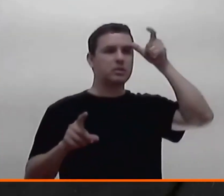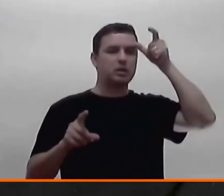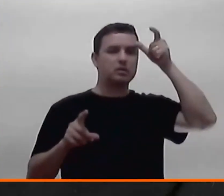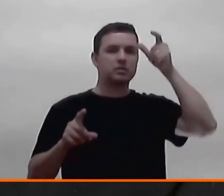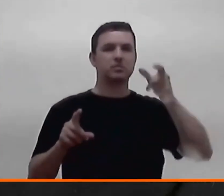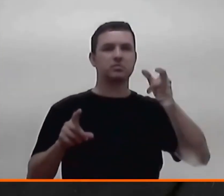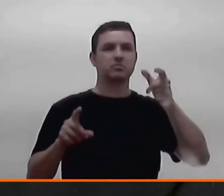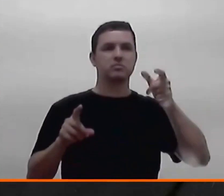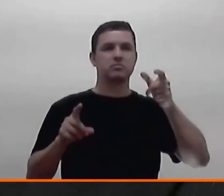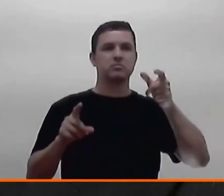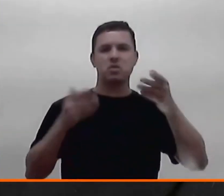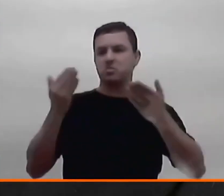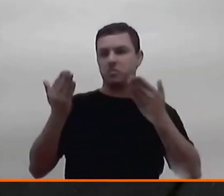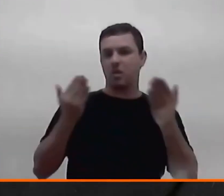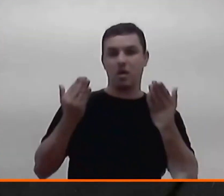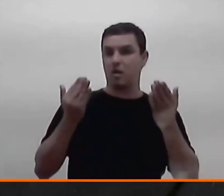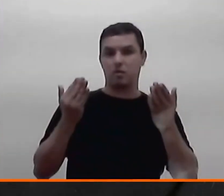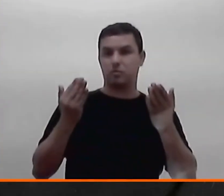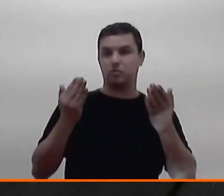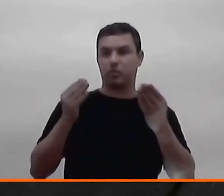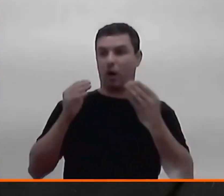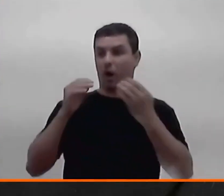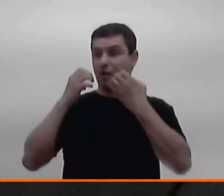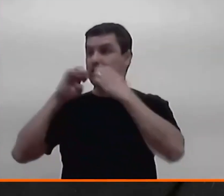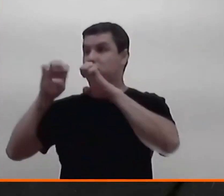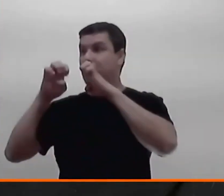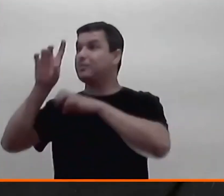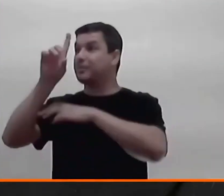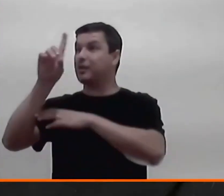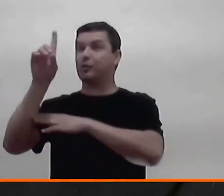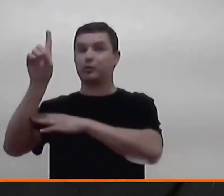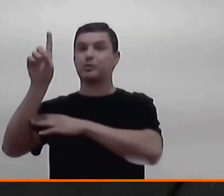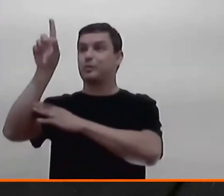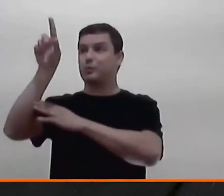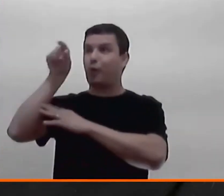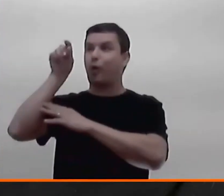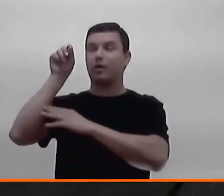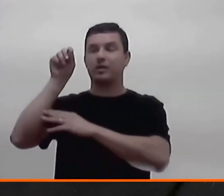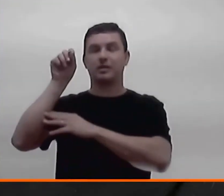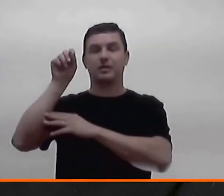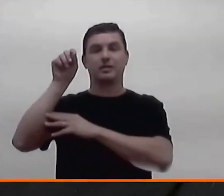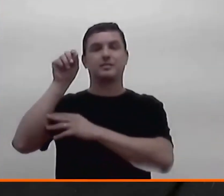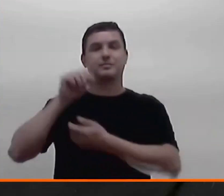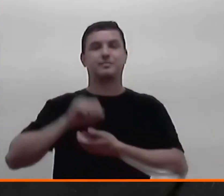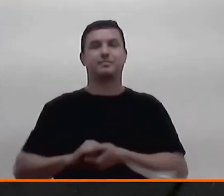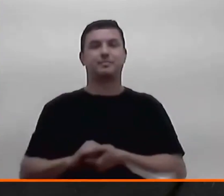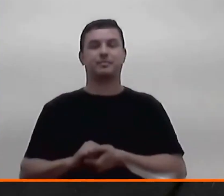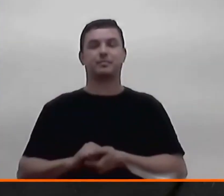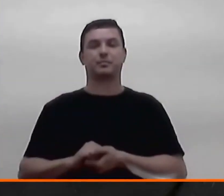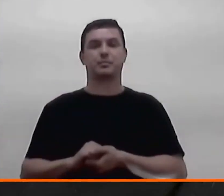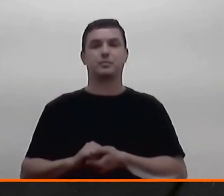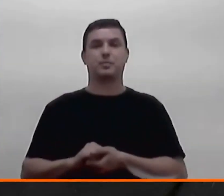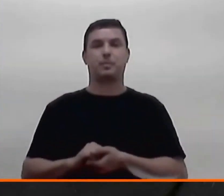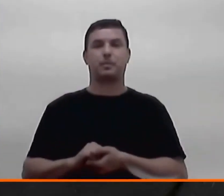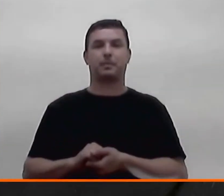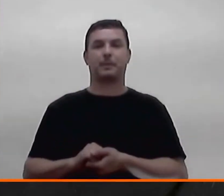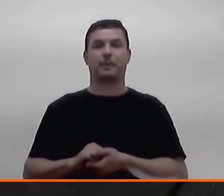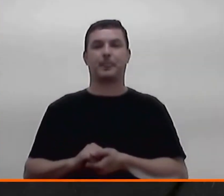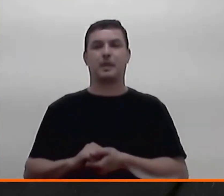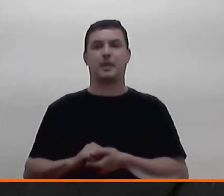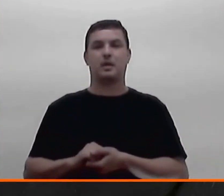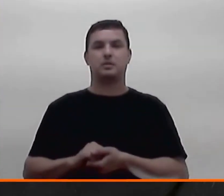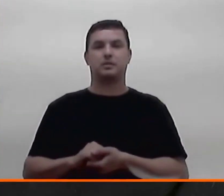pregar o evangelho. E ali no versículo 9 diz: com vara de ferro as